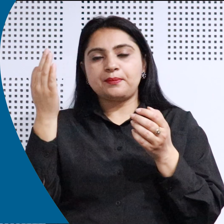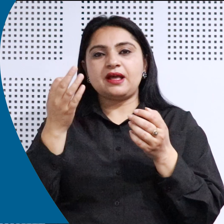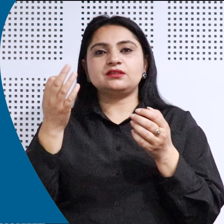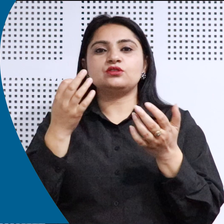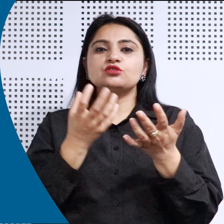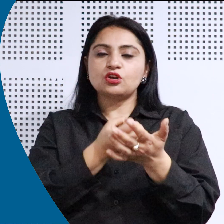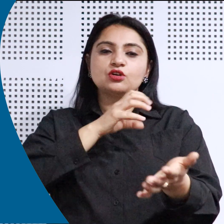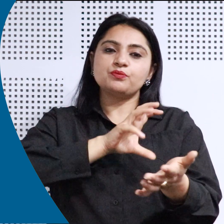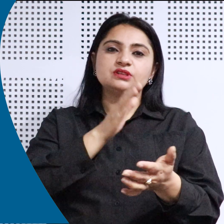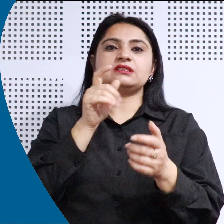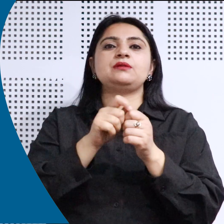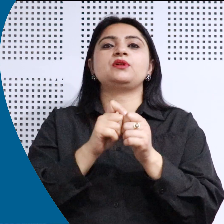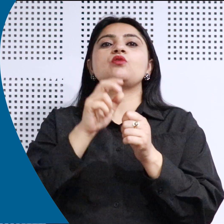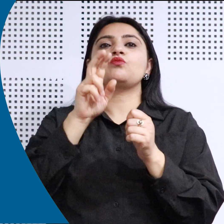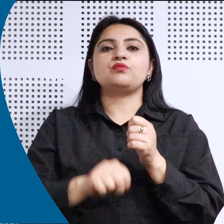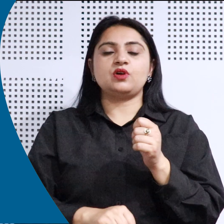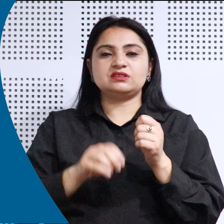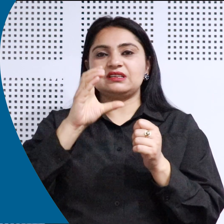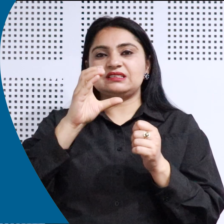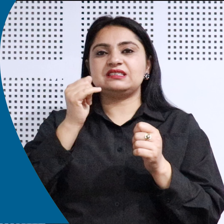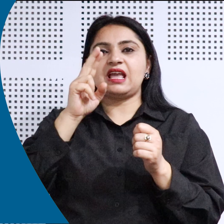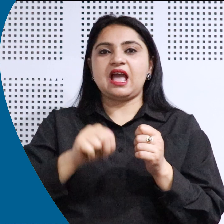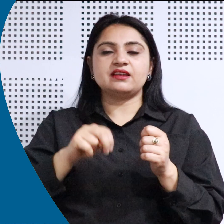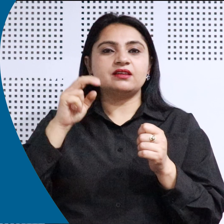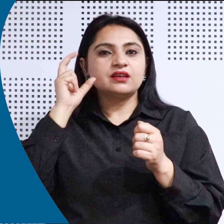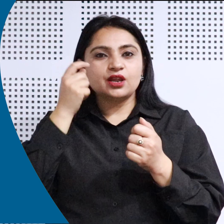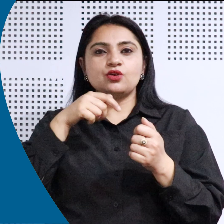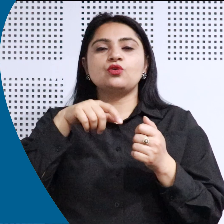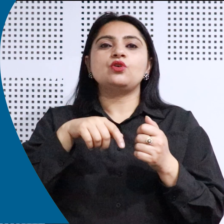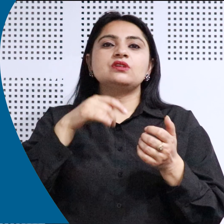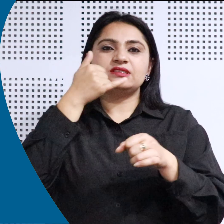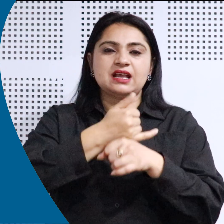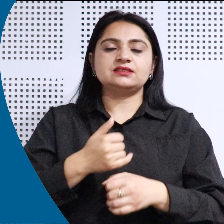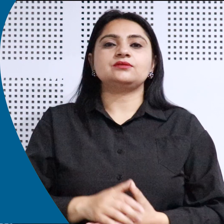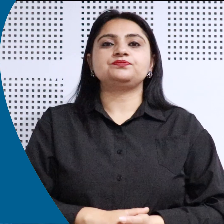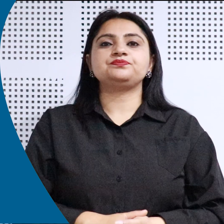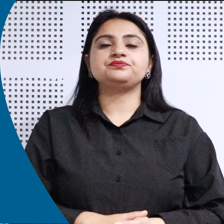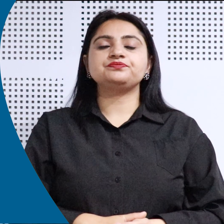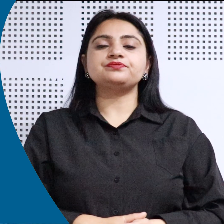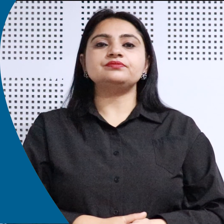स्थानीय सरकारको छ। तोलाकान्त बगालले, CIN रेडियो आँधीखुला, स्याङ्जा।